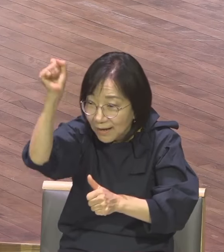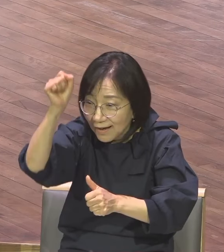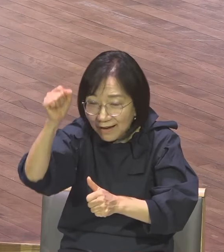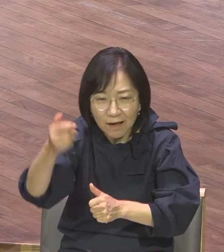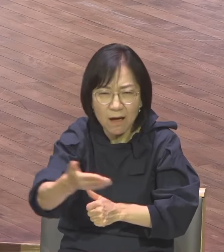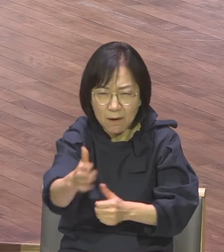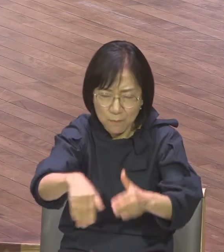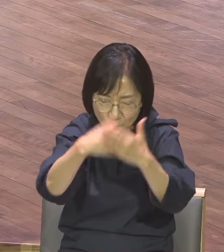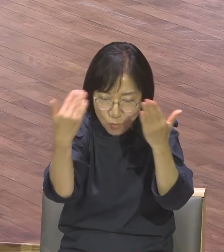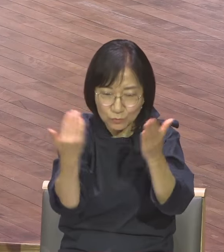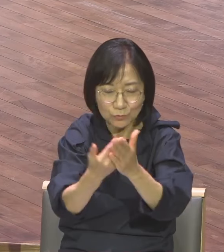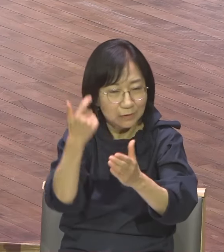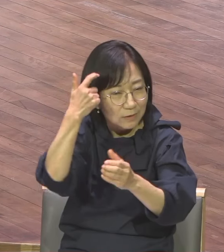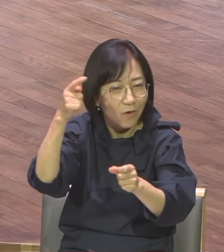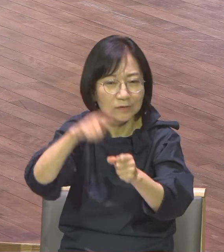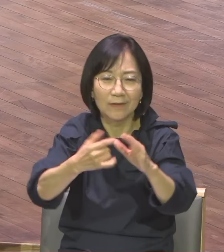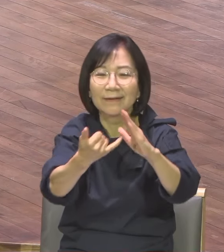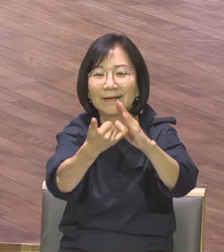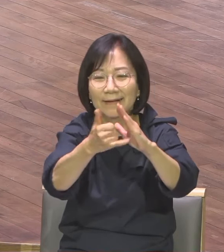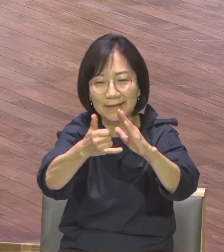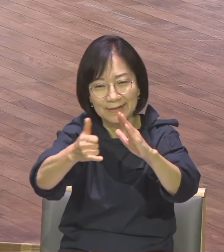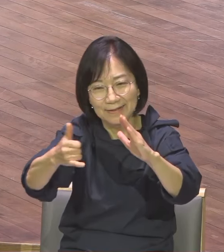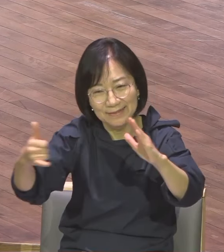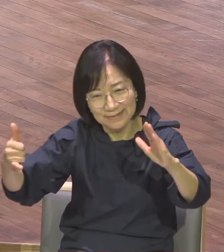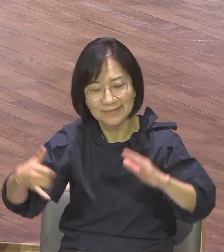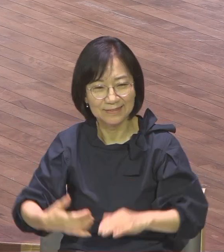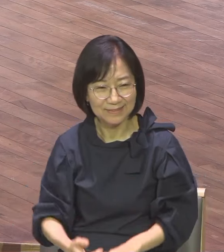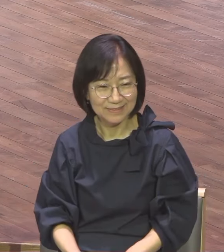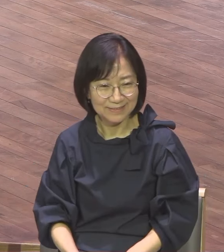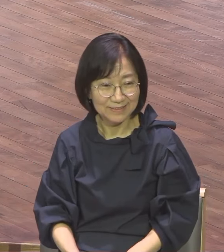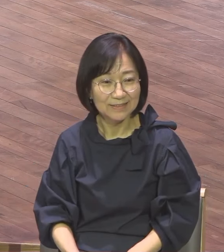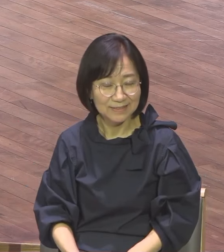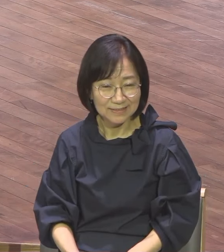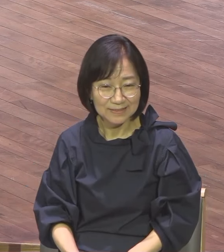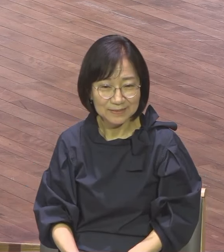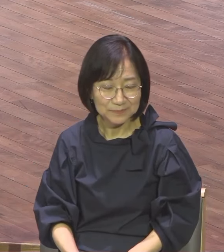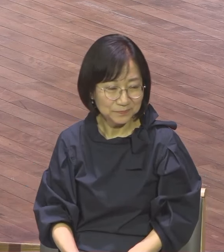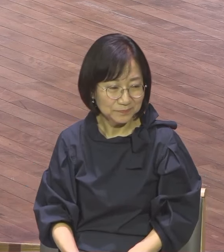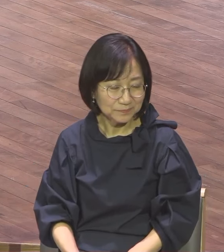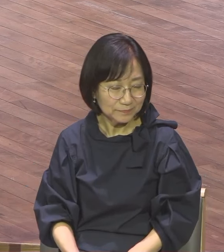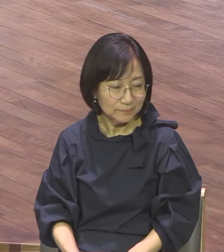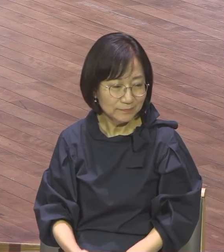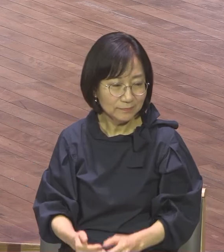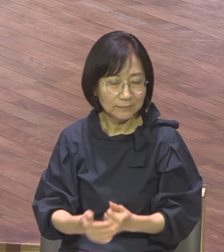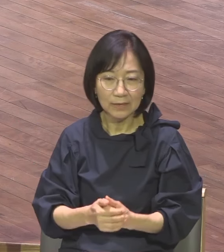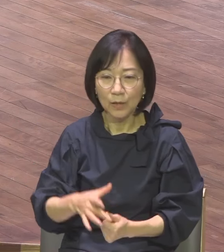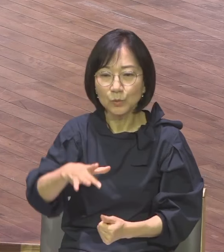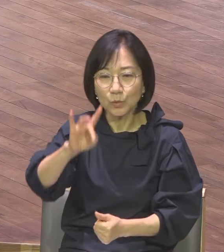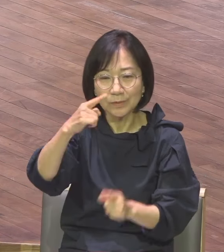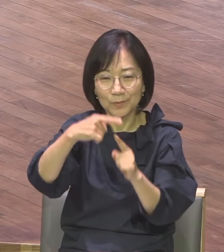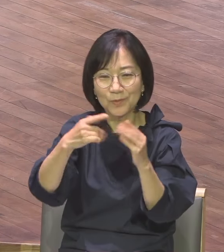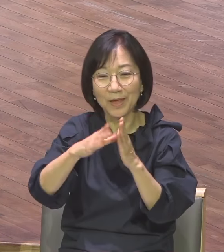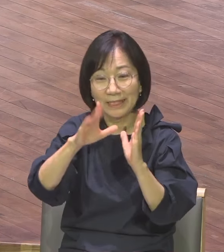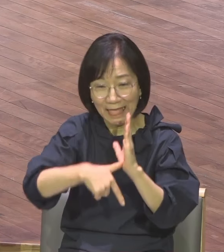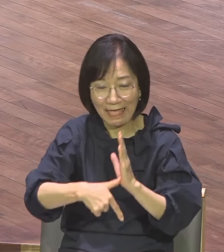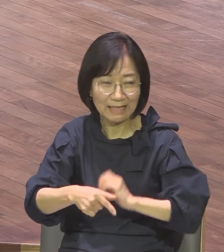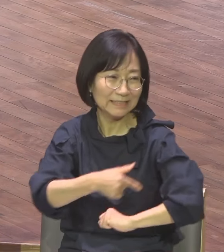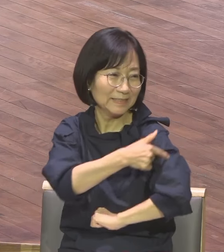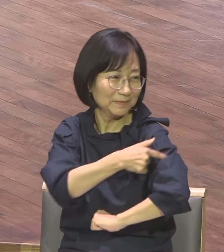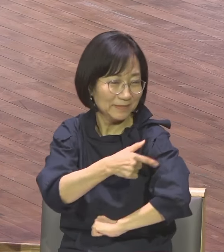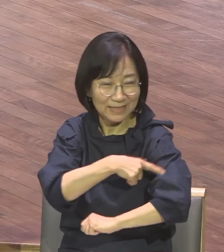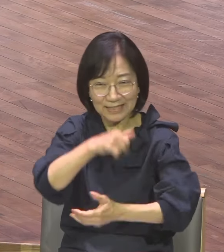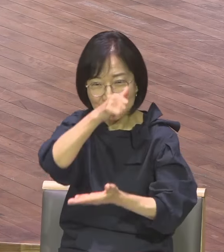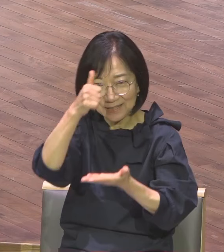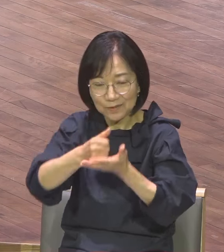아멘. 영적 가족이라니까 우리가. 그래서 이 초대교회는 뭐 집사님 장로님이라 안 했어요. 형제 자매요.